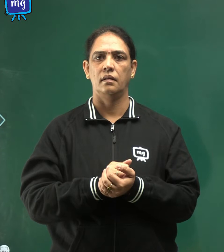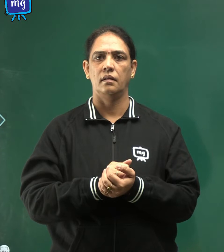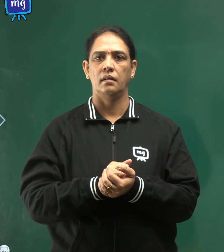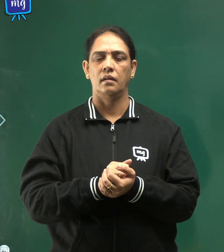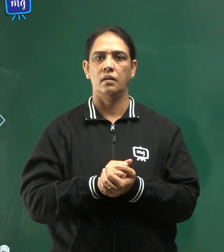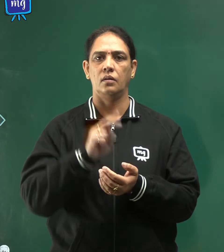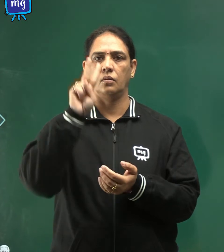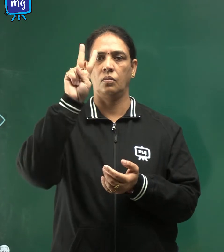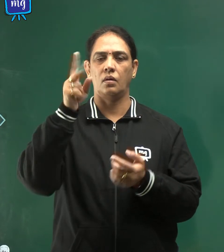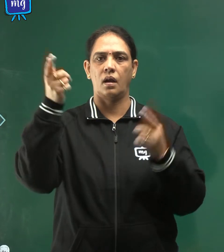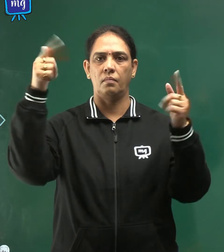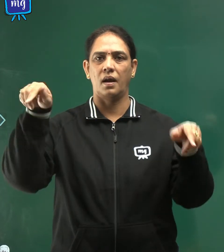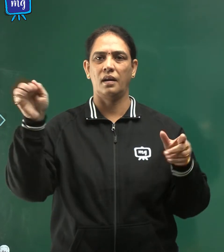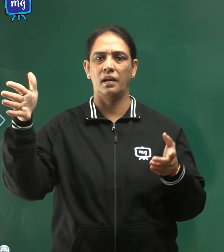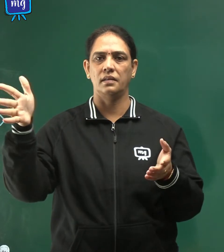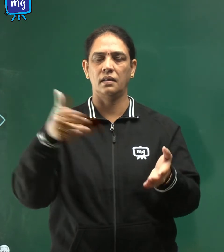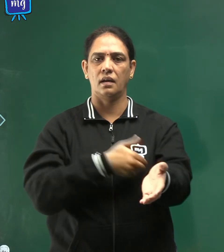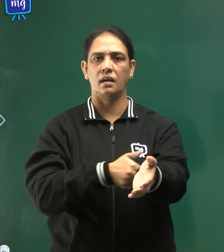विषम प्राकृत